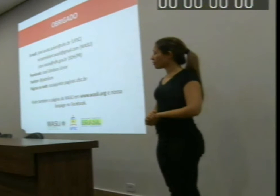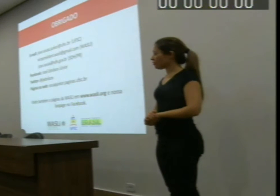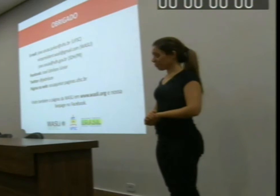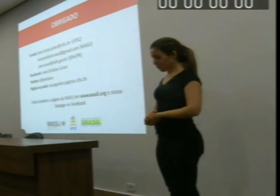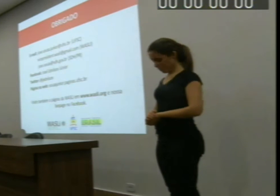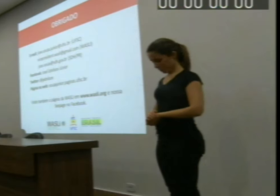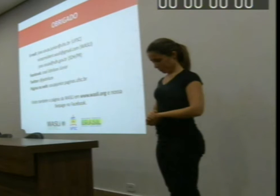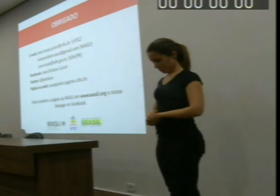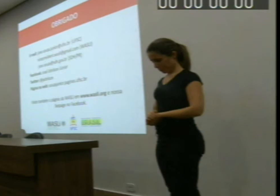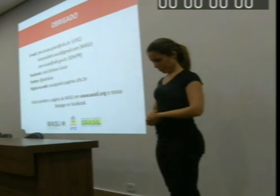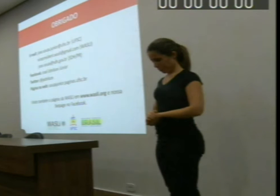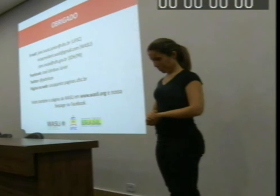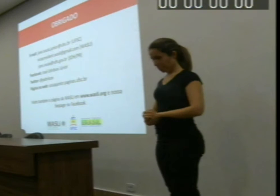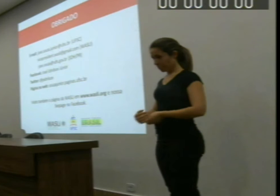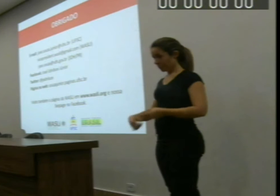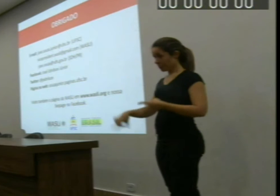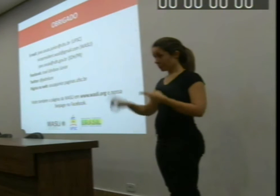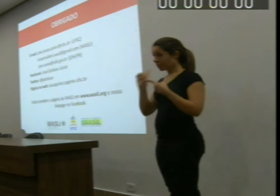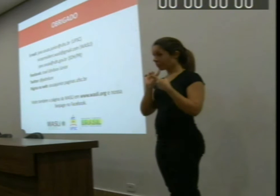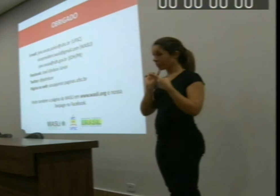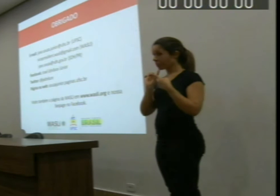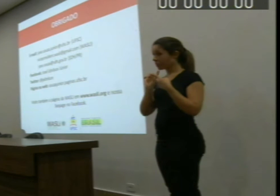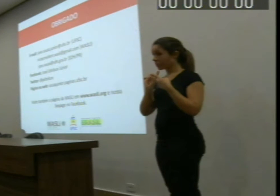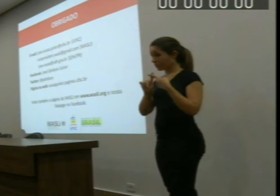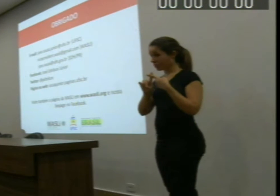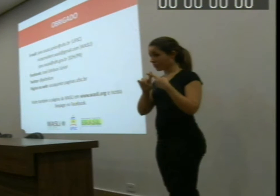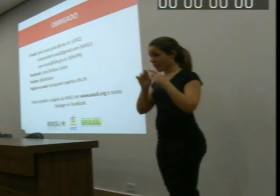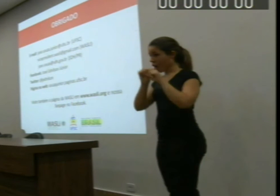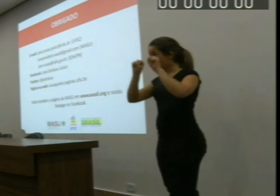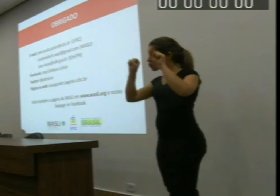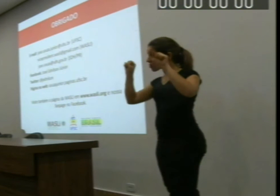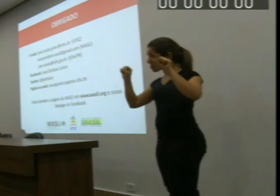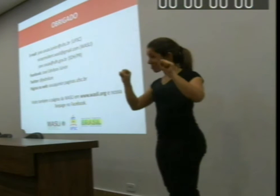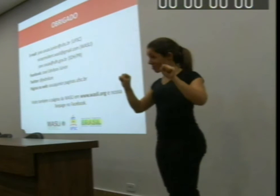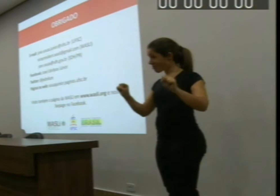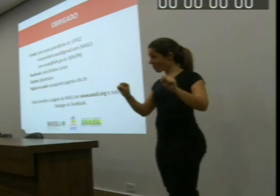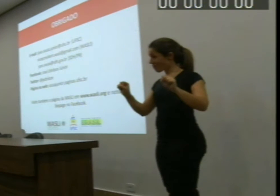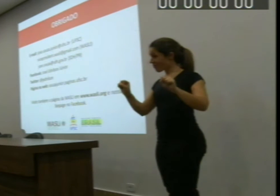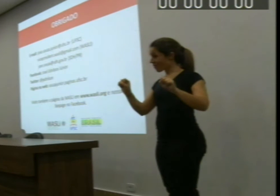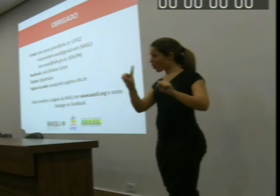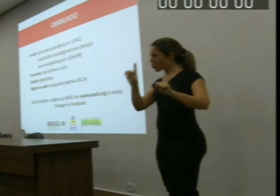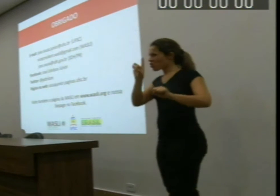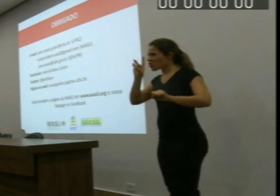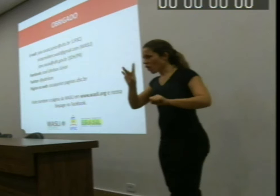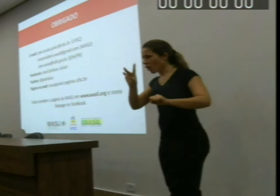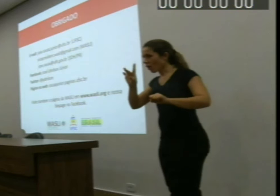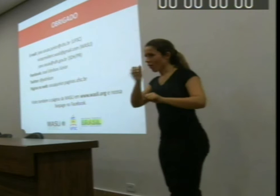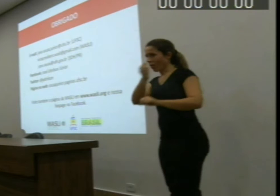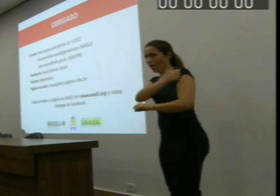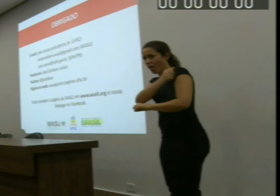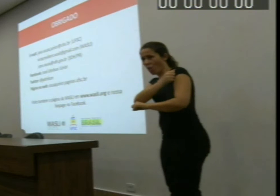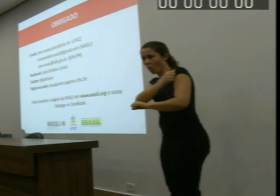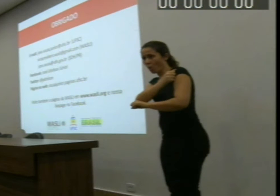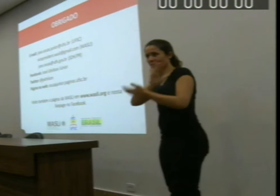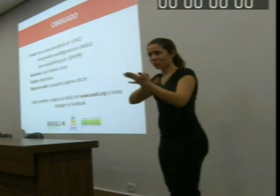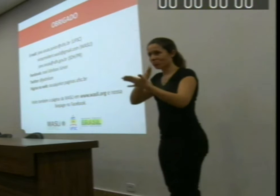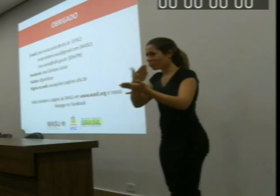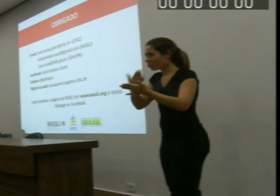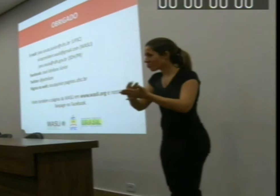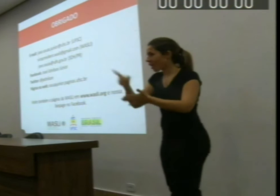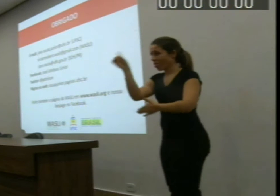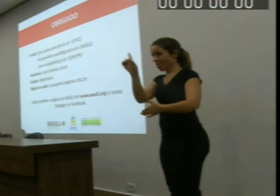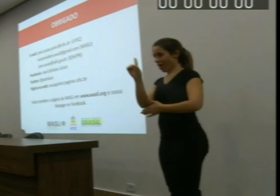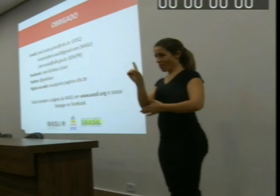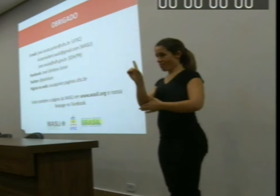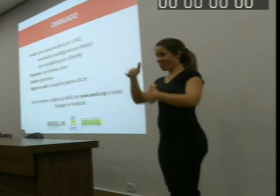o sistema educacional não é composto por aluno intérprete dentro de uma sala de aula quem é responsável pela